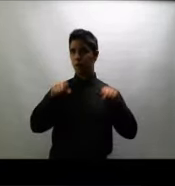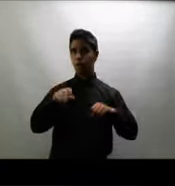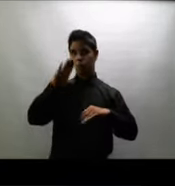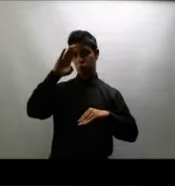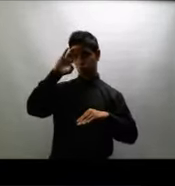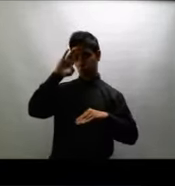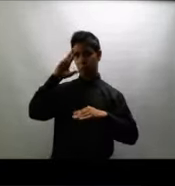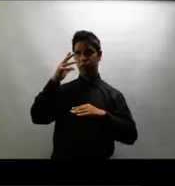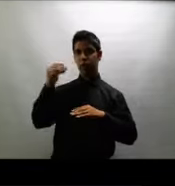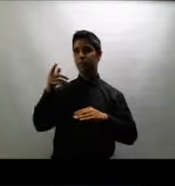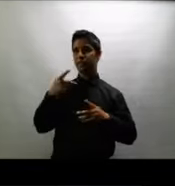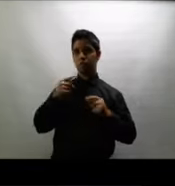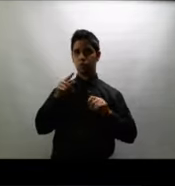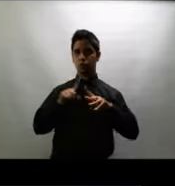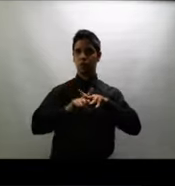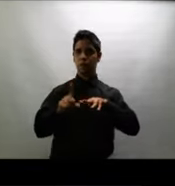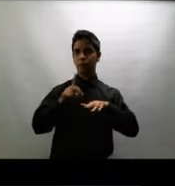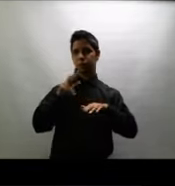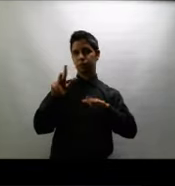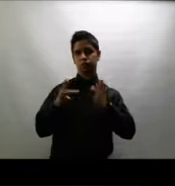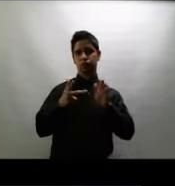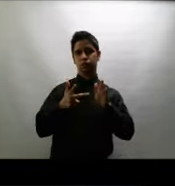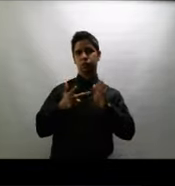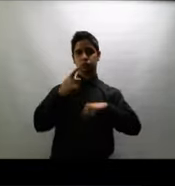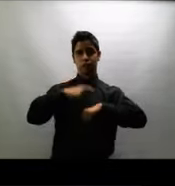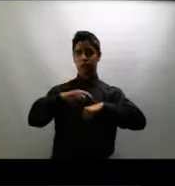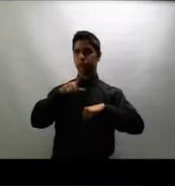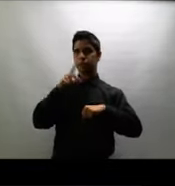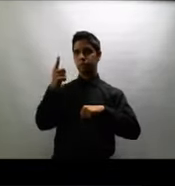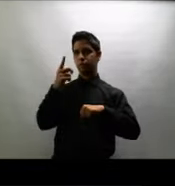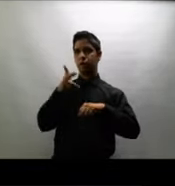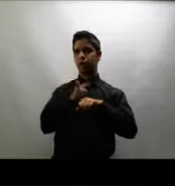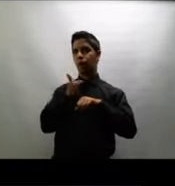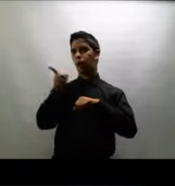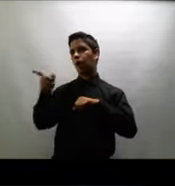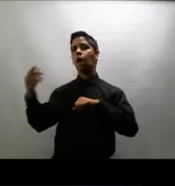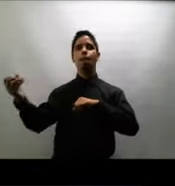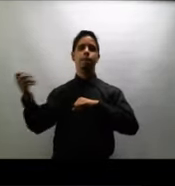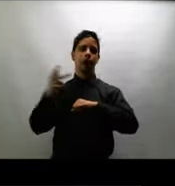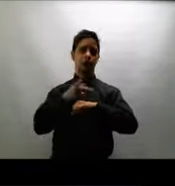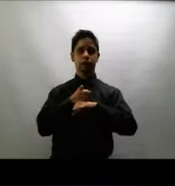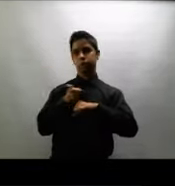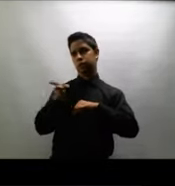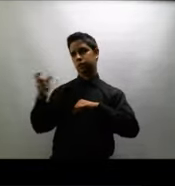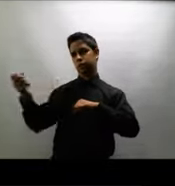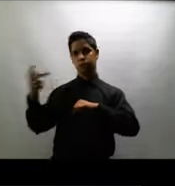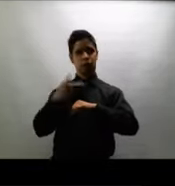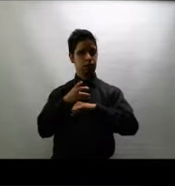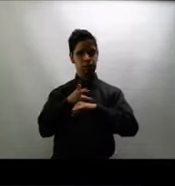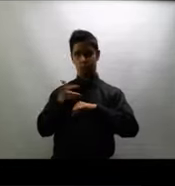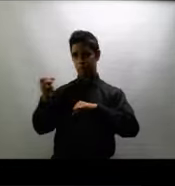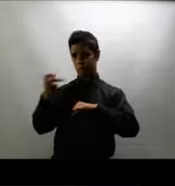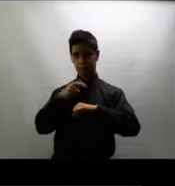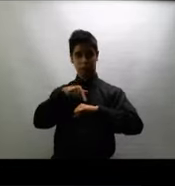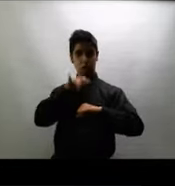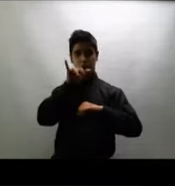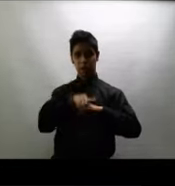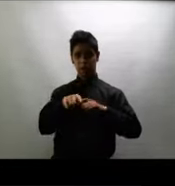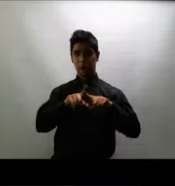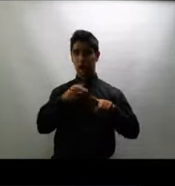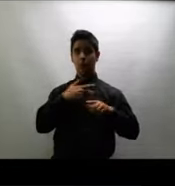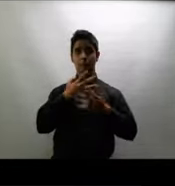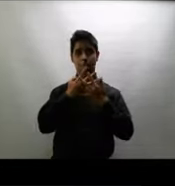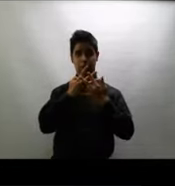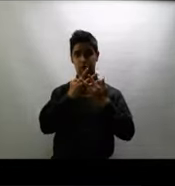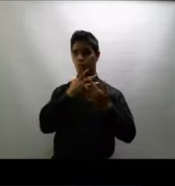Salió, trató de salir tres veces. Lo viraron las tres veces. Creo que estuvo preso. Uh-huh. En la tercera.